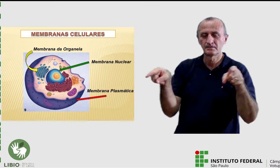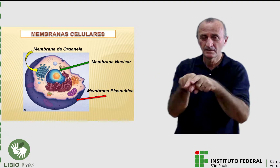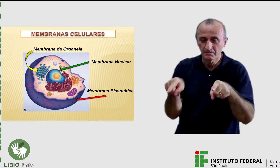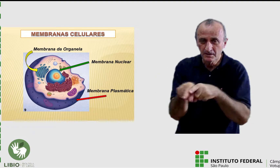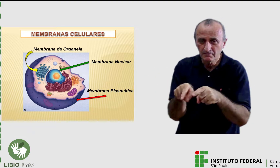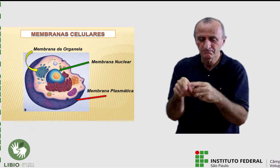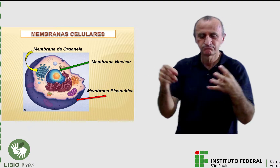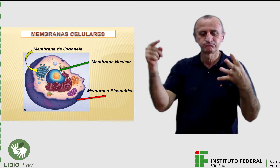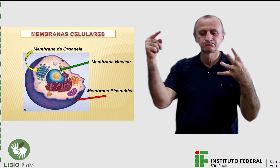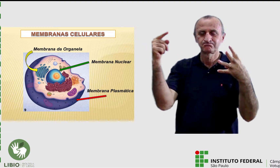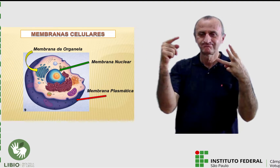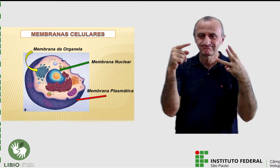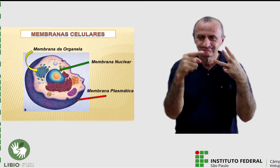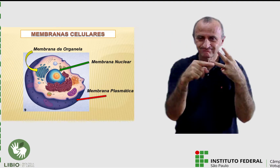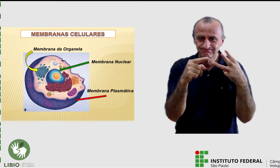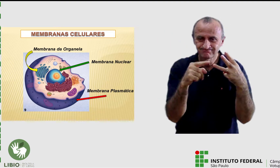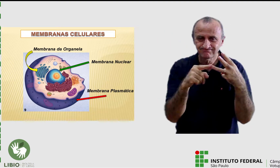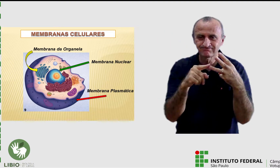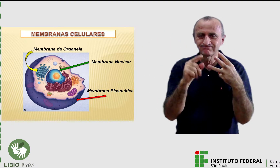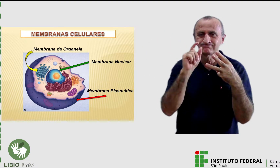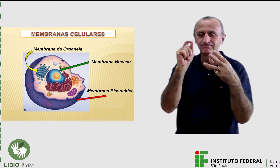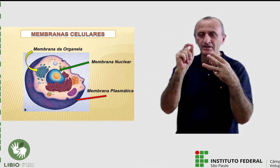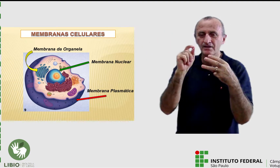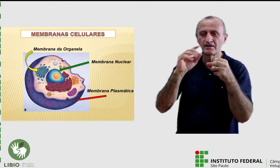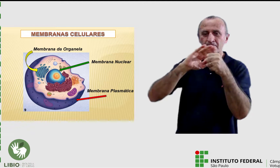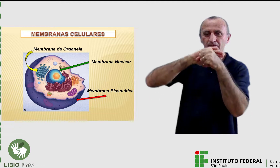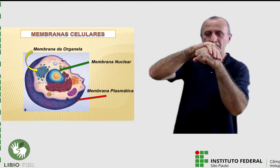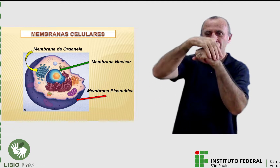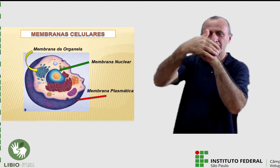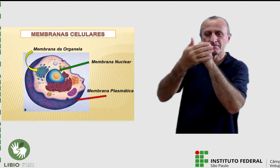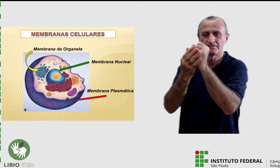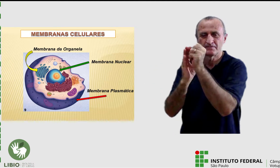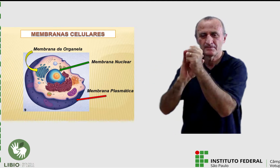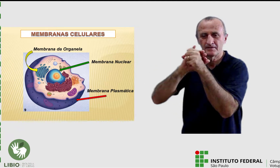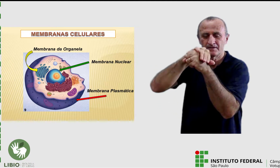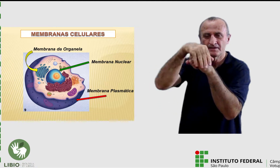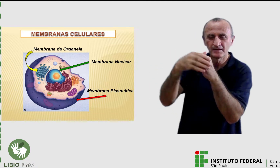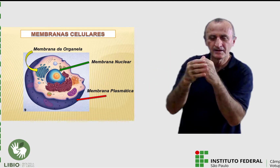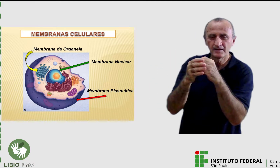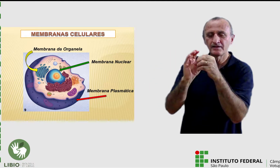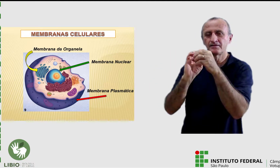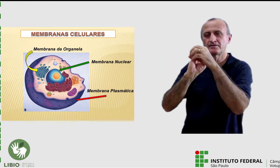E também tem o terceiro tipo de membrana, a membrana das